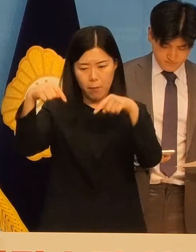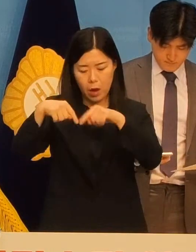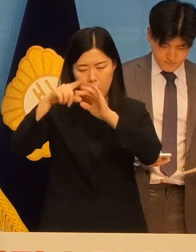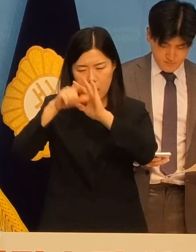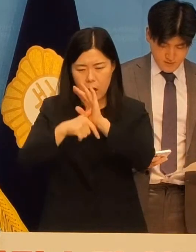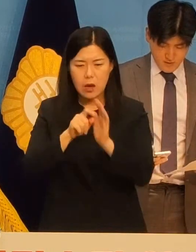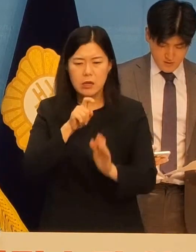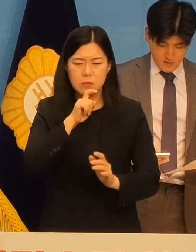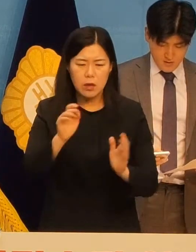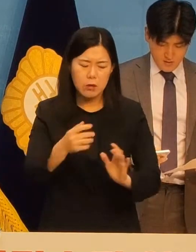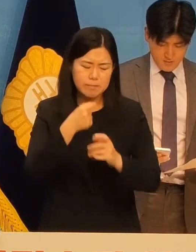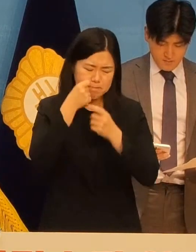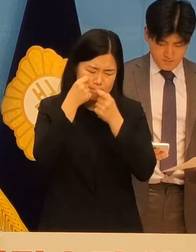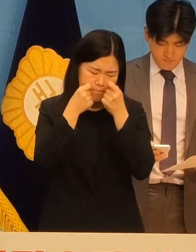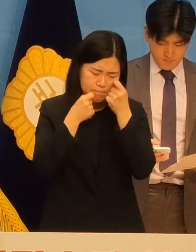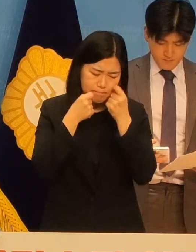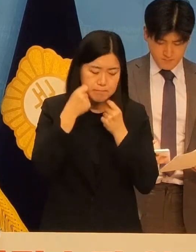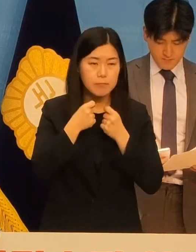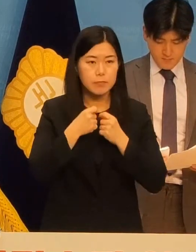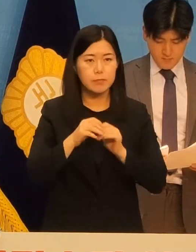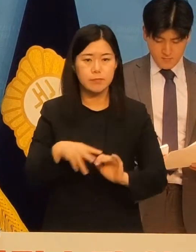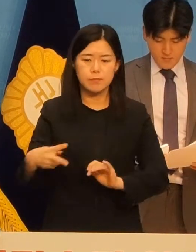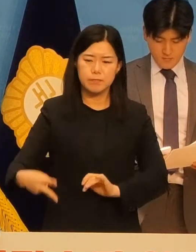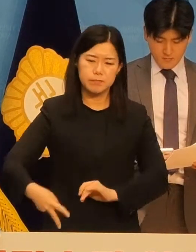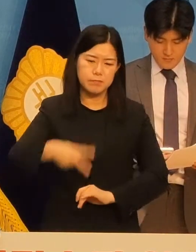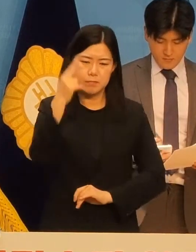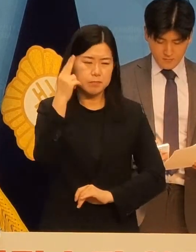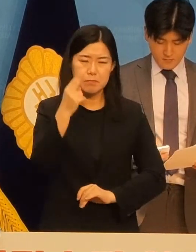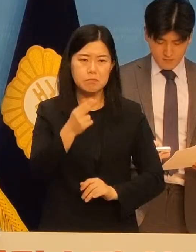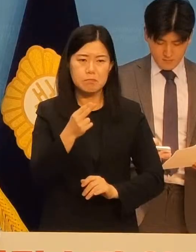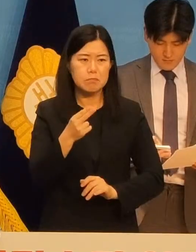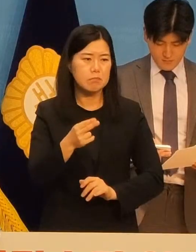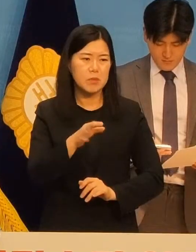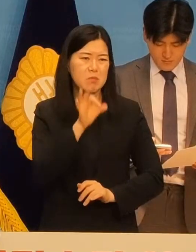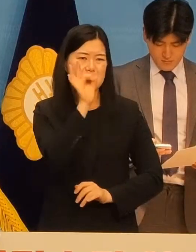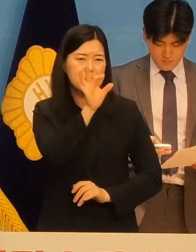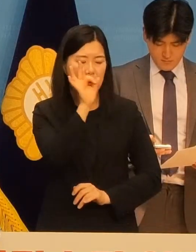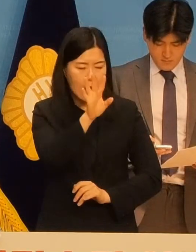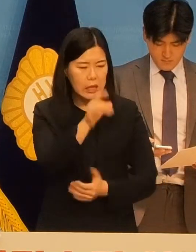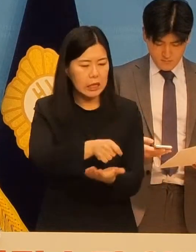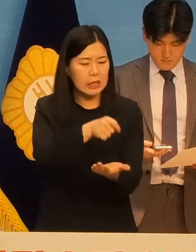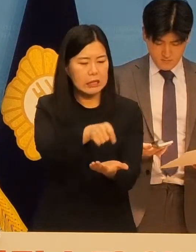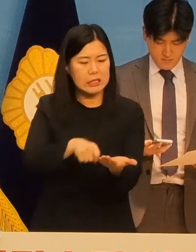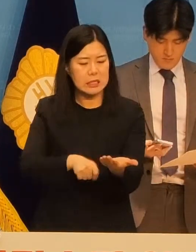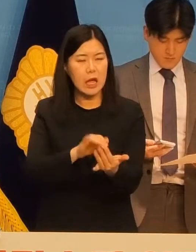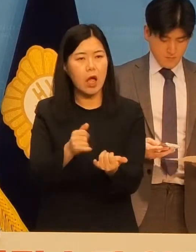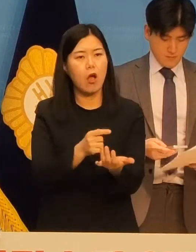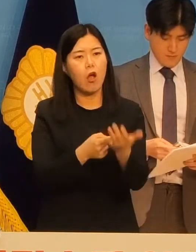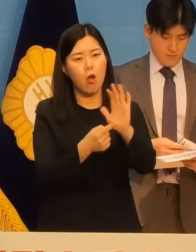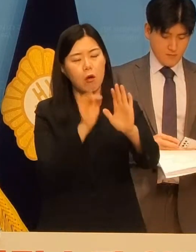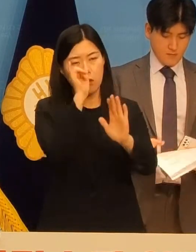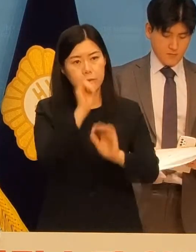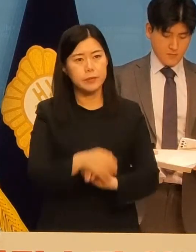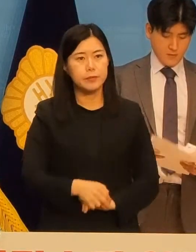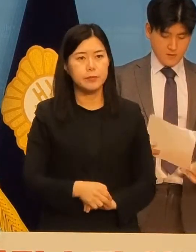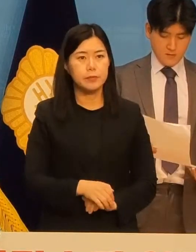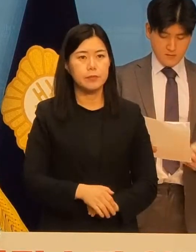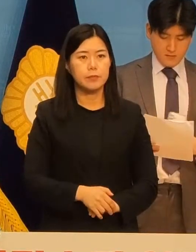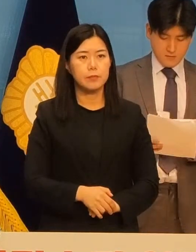울기만, 절연할 일 없다라는 기사가 나왔습니다.